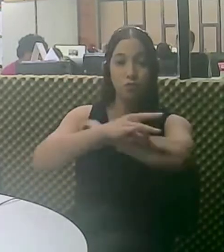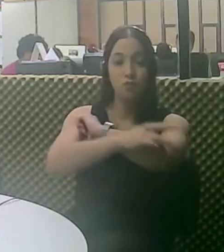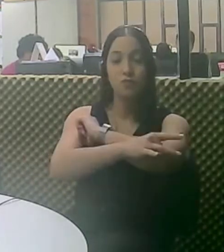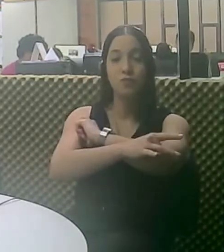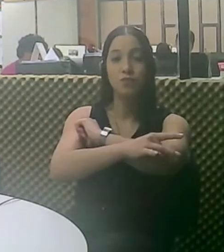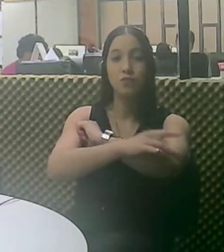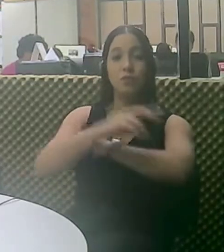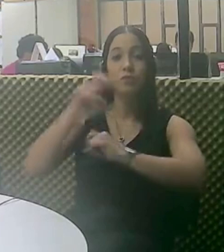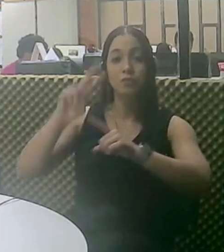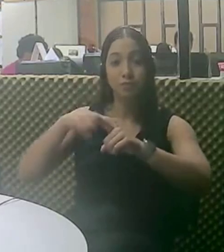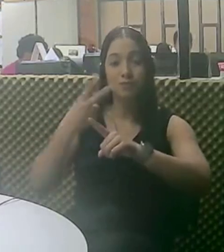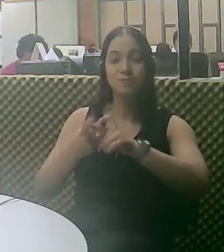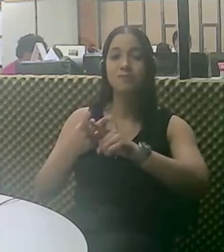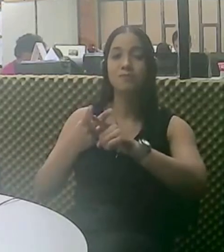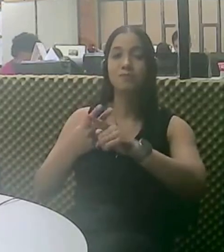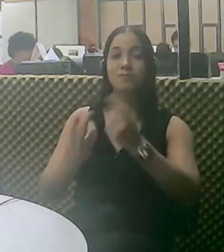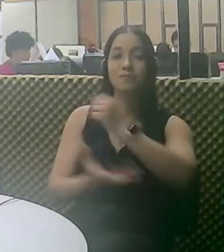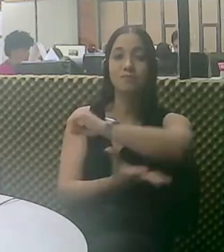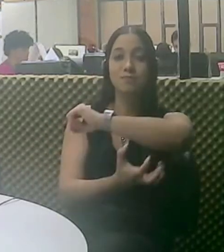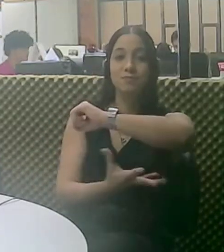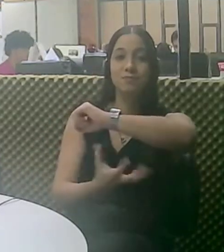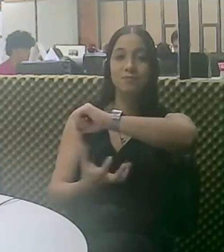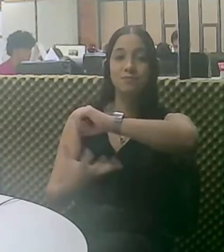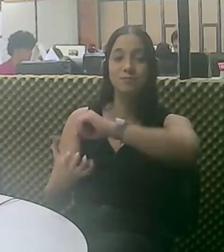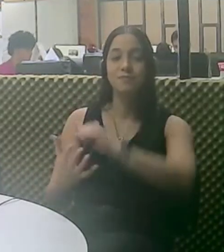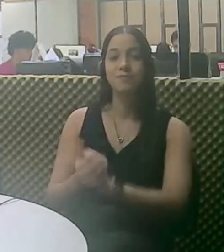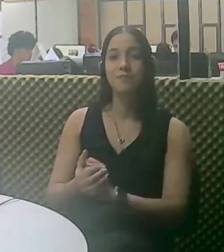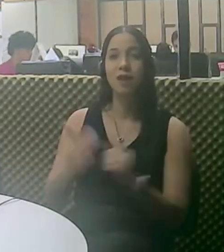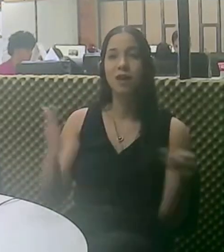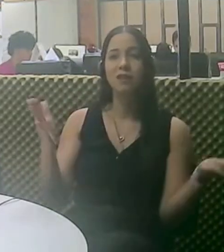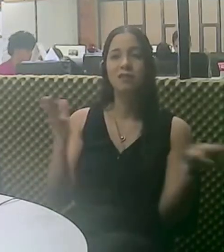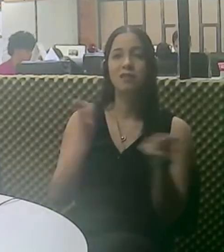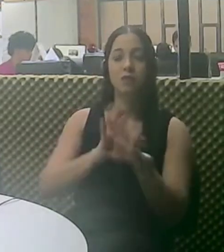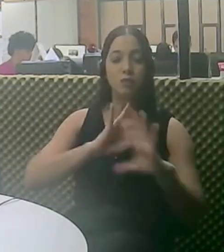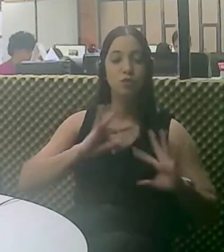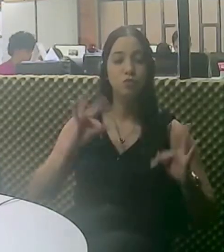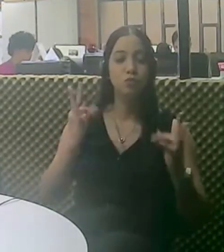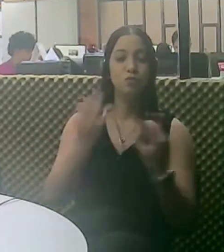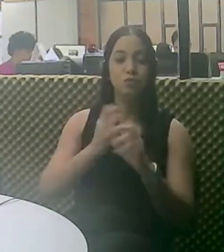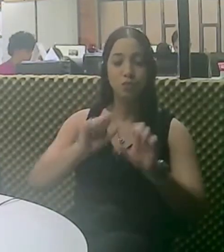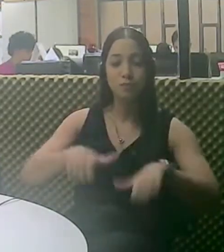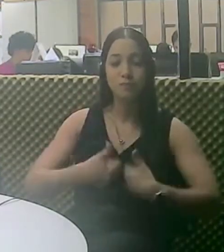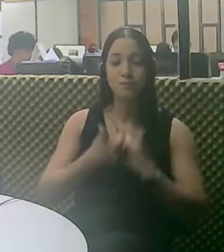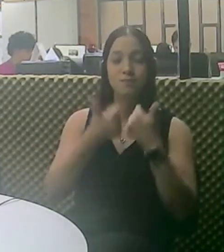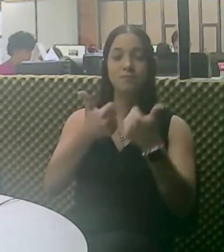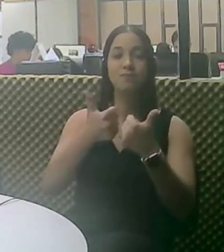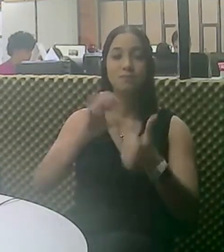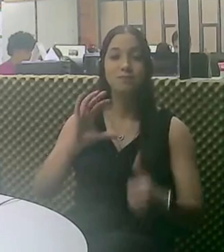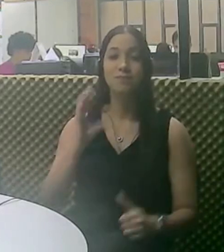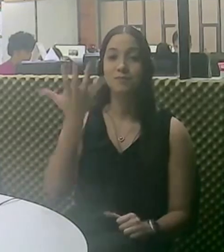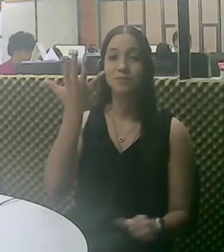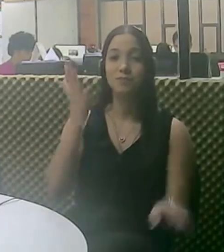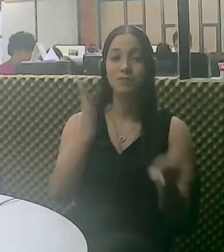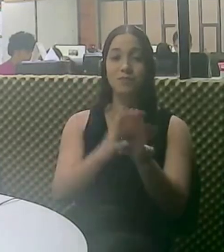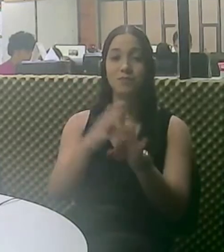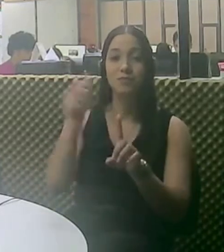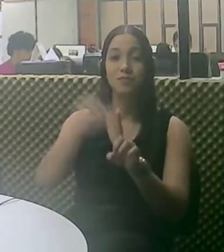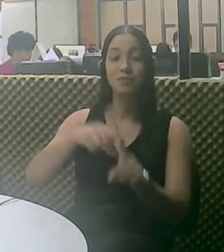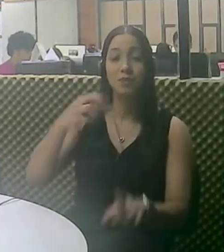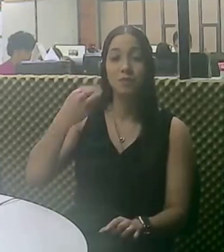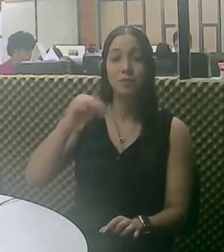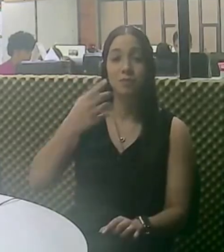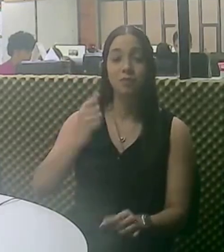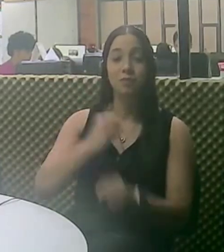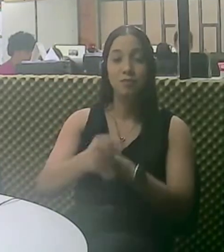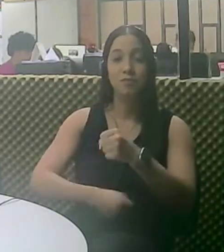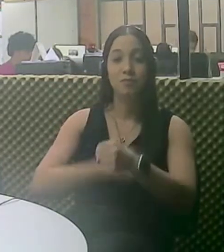pavimentados, repavimentados e drenados. A previsão é que todas essas melhorias sejam feitas até março do ano que